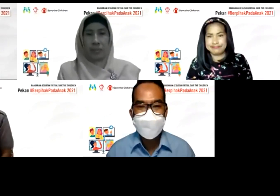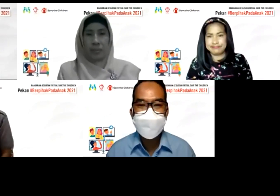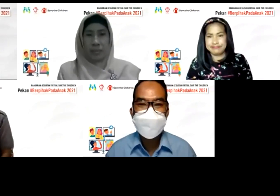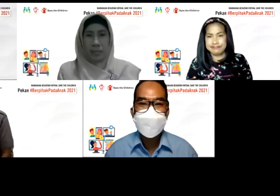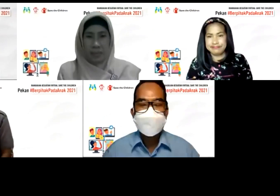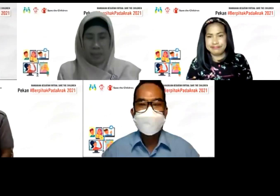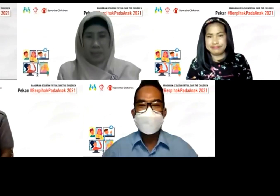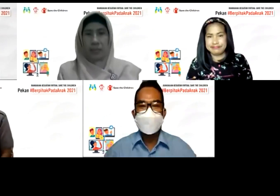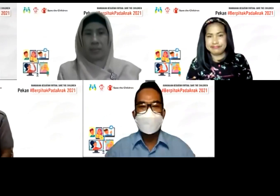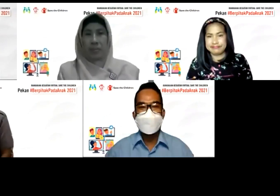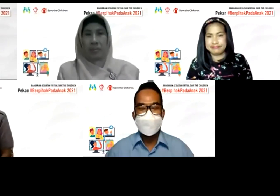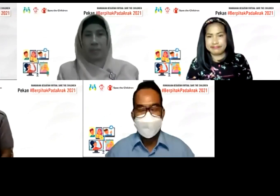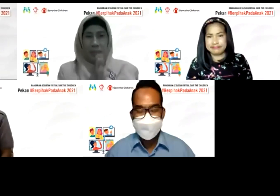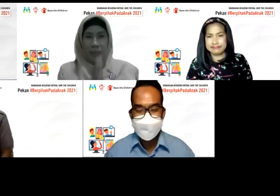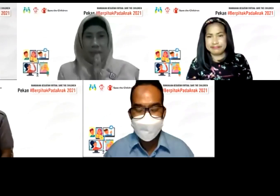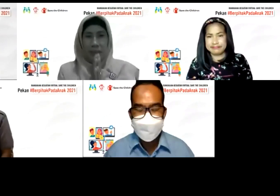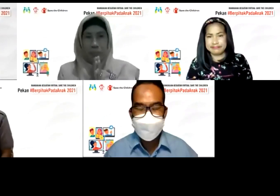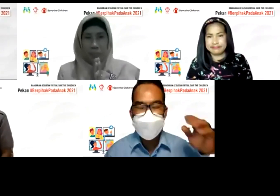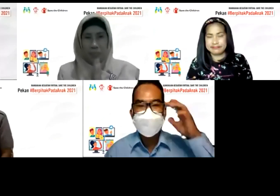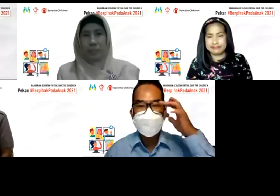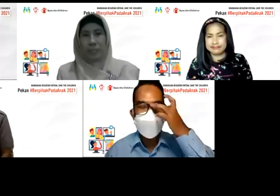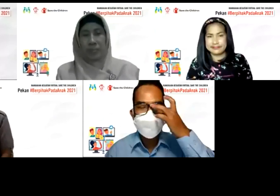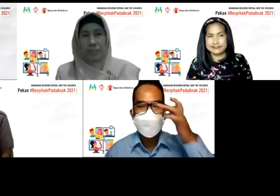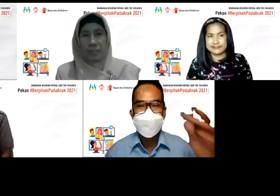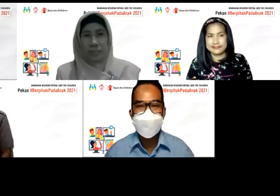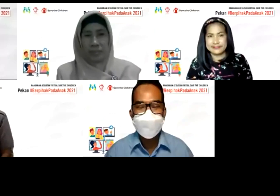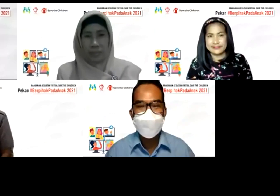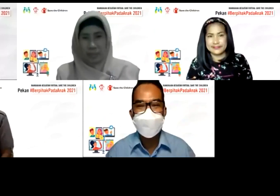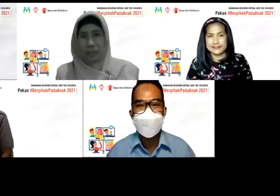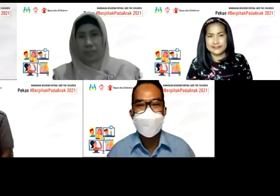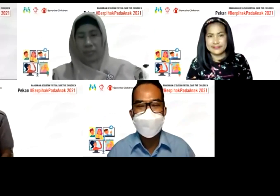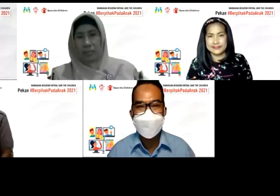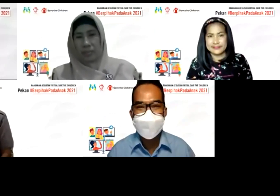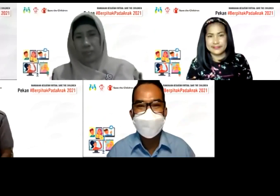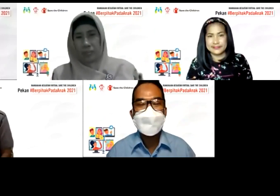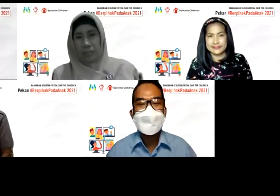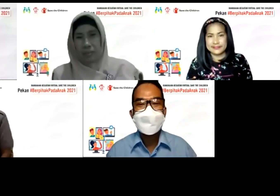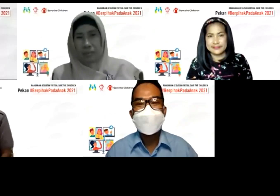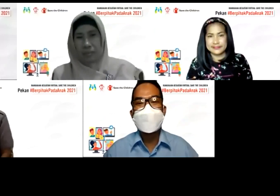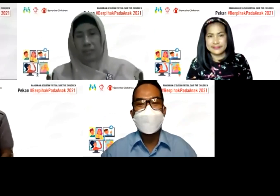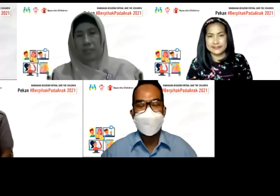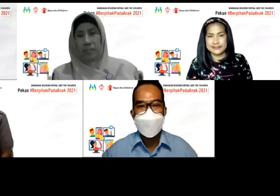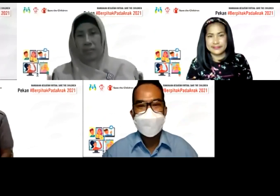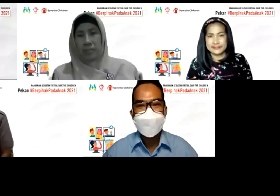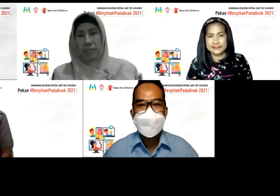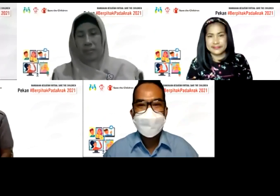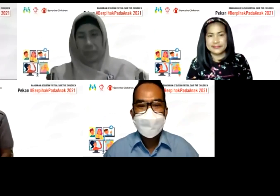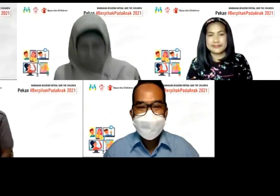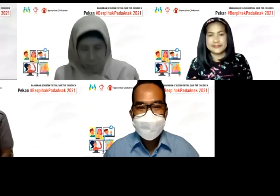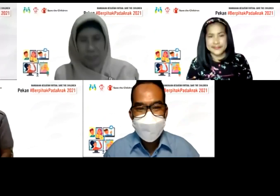para narasumber, terima kasih pada para peserta yang sudah hadir sore hari ini. Mudah-mudahan apa yang kita dapatkan bisa